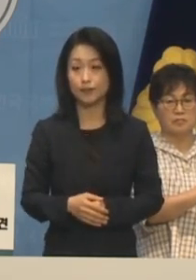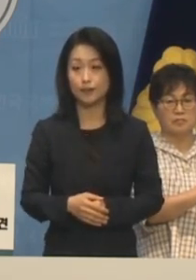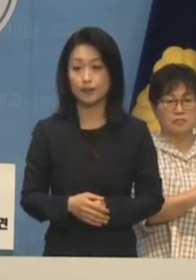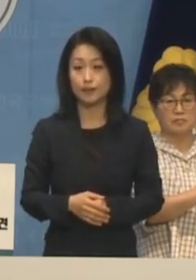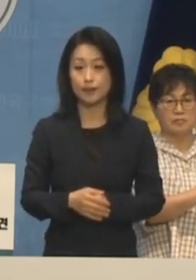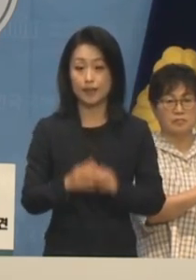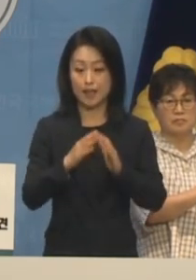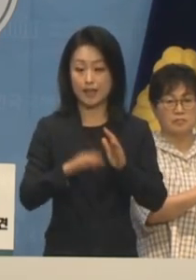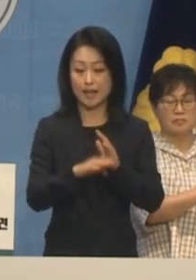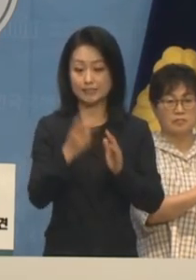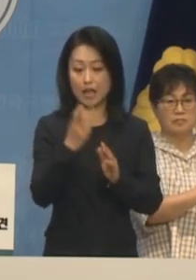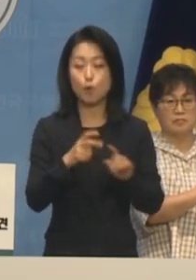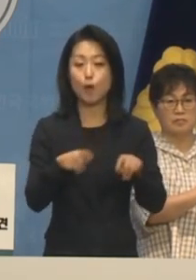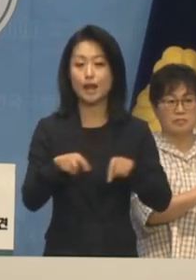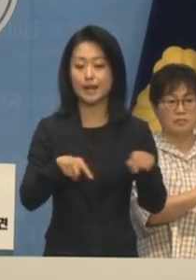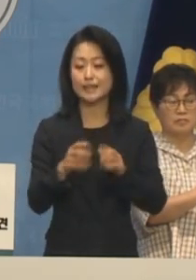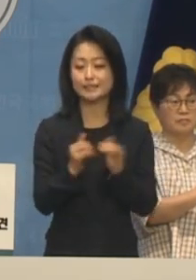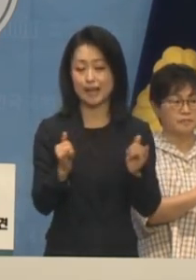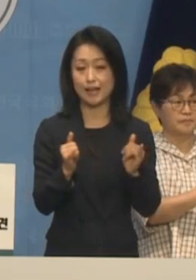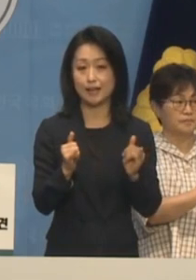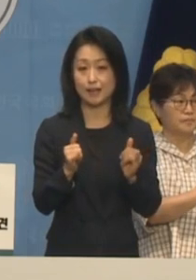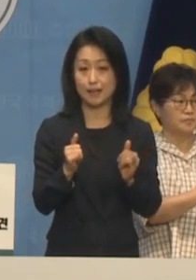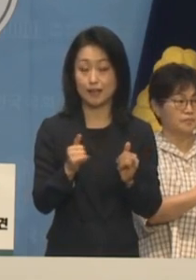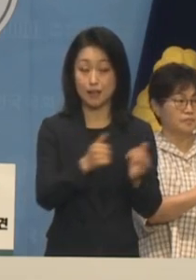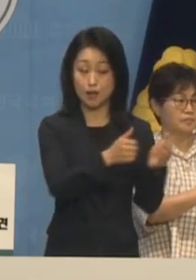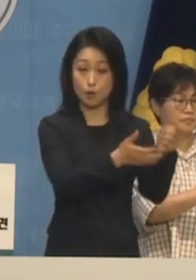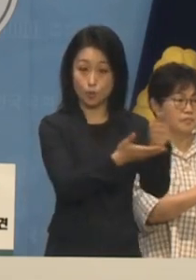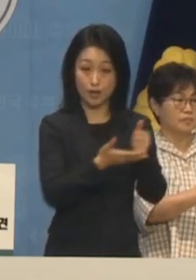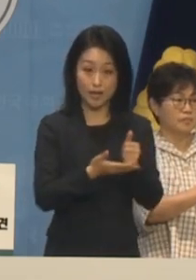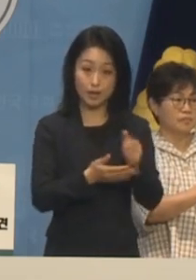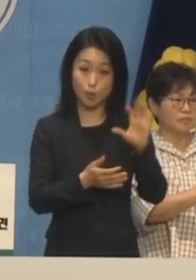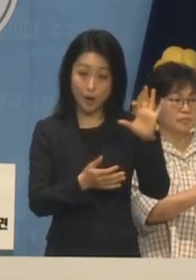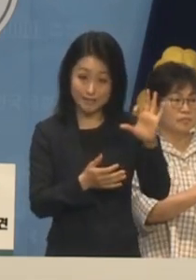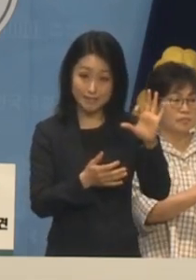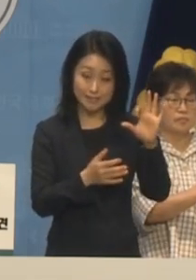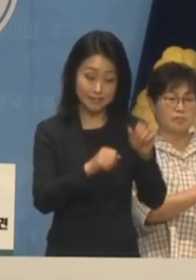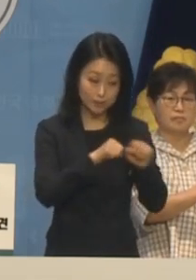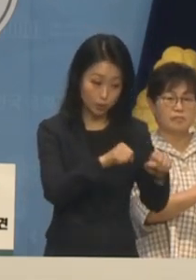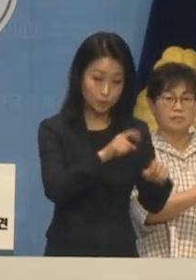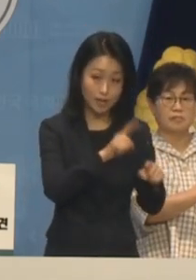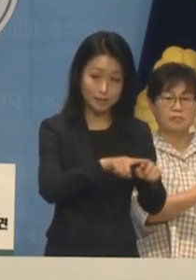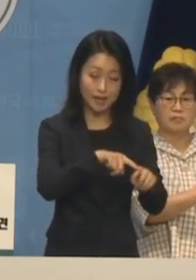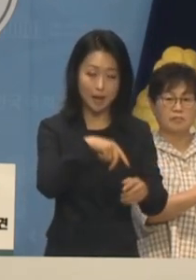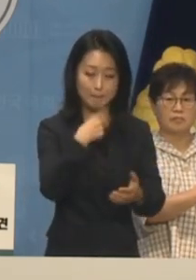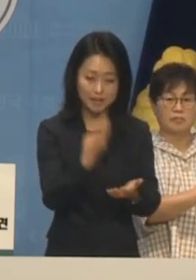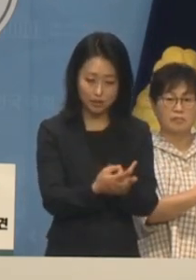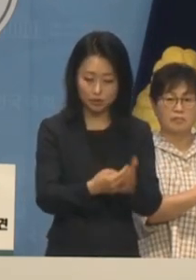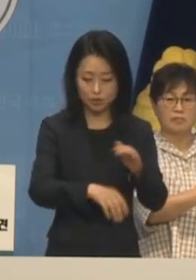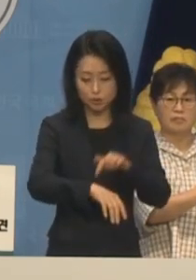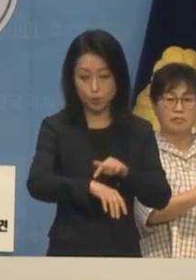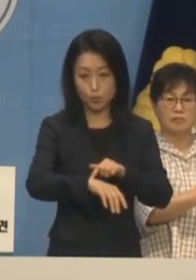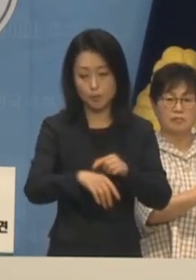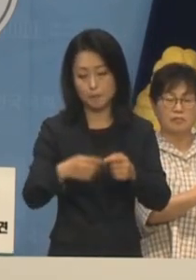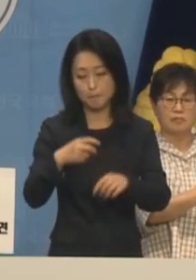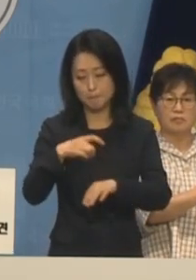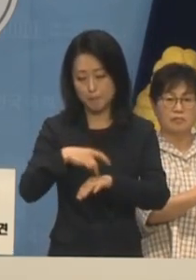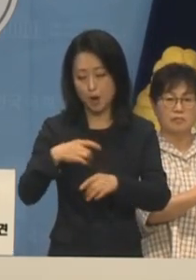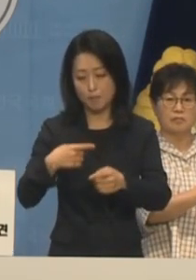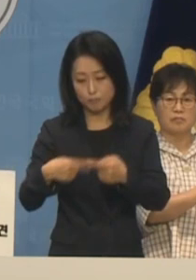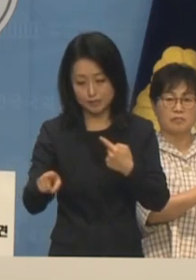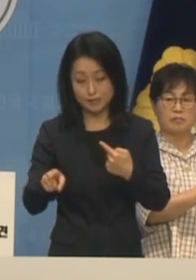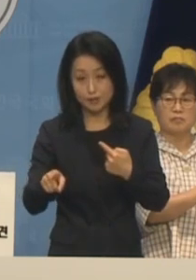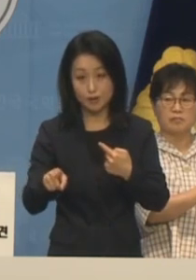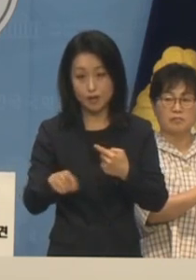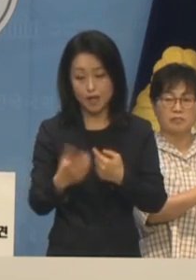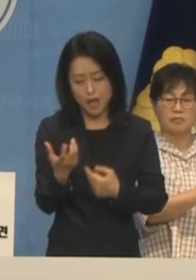한 가사관리사님은 어느 날 고깃집 화장실 청소를 하다 미끄러져서 오른손이 골절되었습니다. 근데 사고가 나자